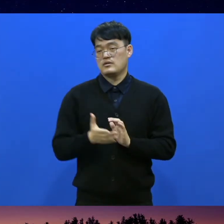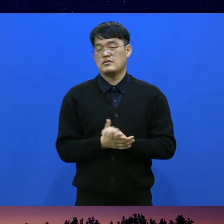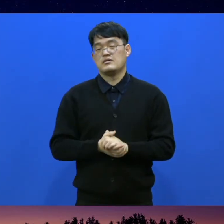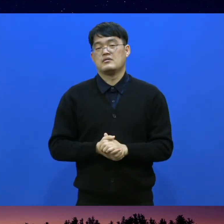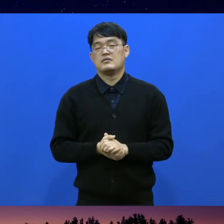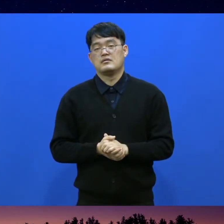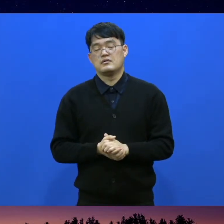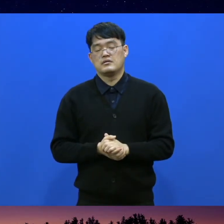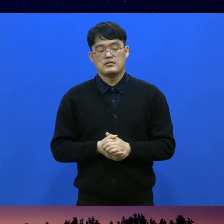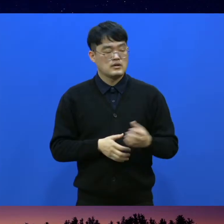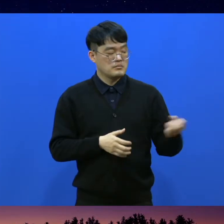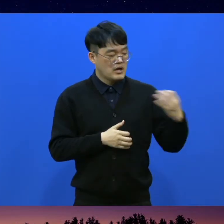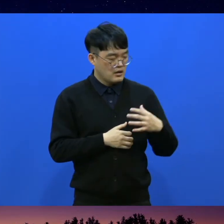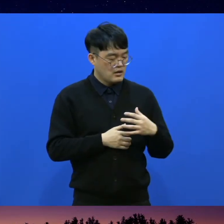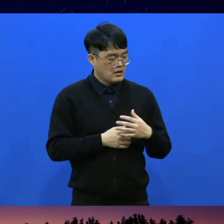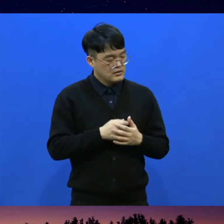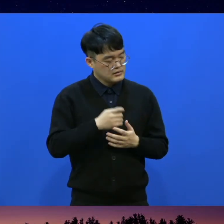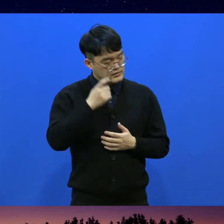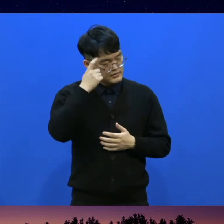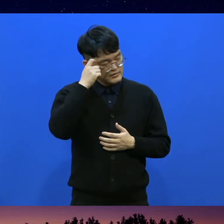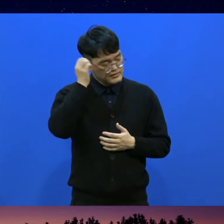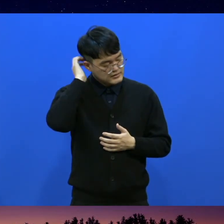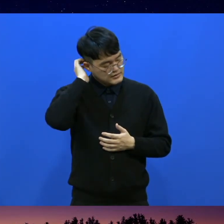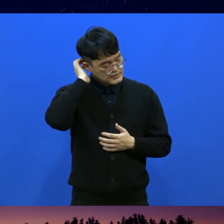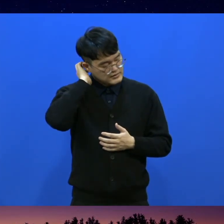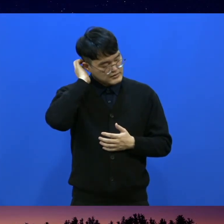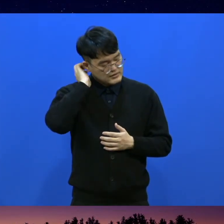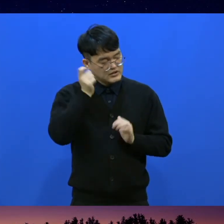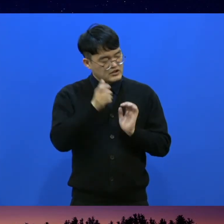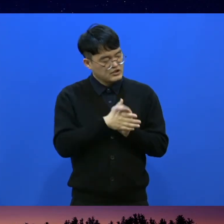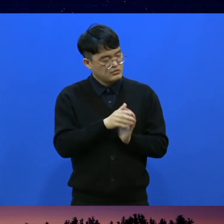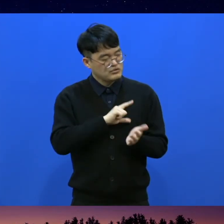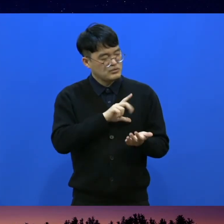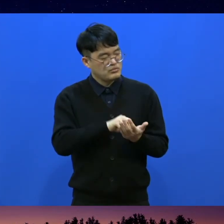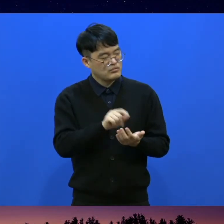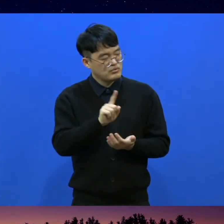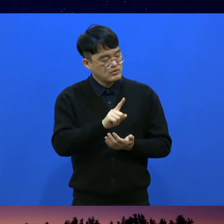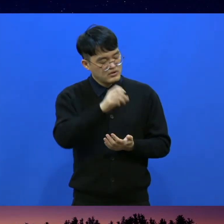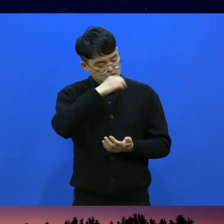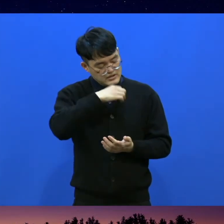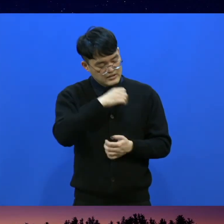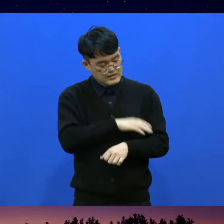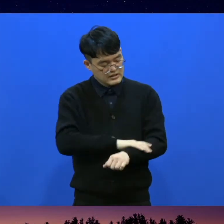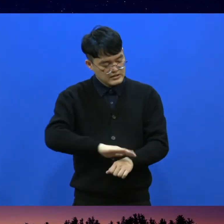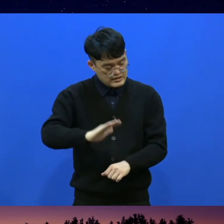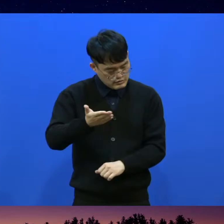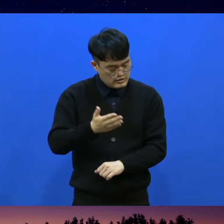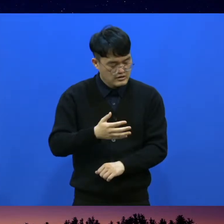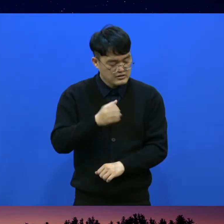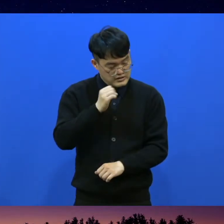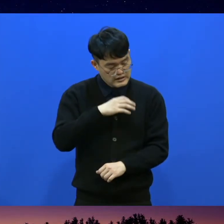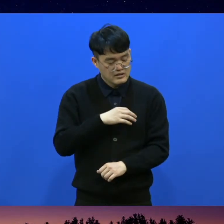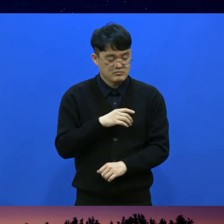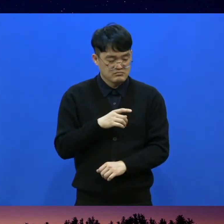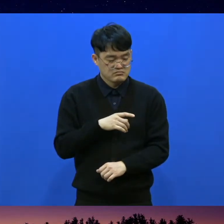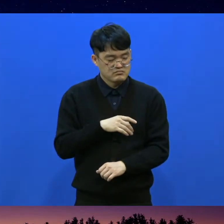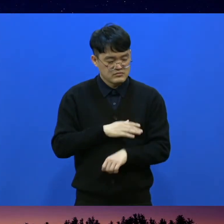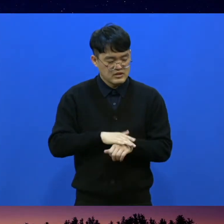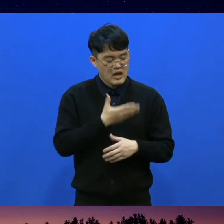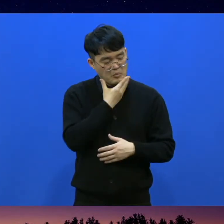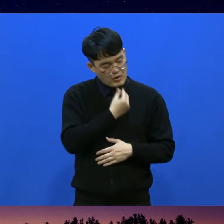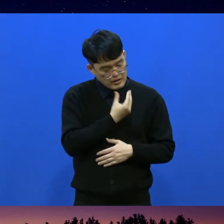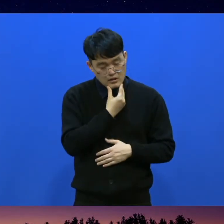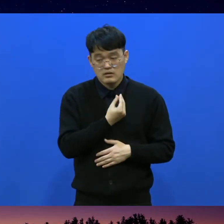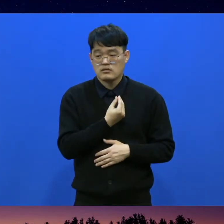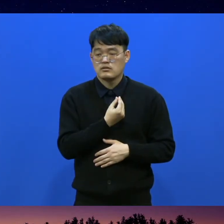글쎄, 기도 제목이 잘 생각이 안 나는데 하여튼 잘 되게 해주세요. 뭐 얘기가 아니에요.